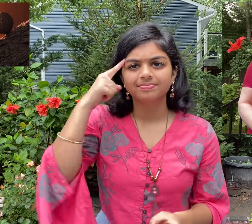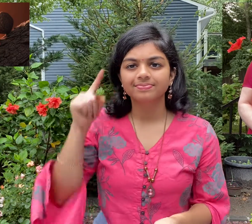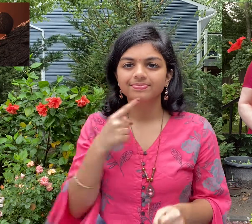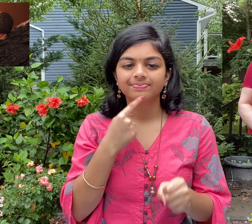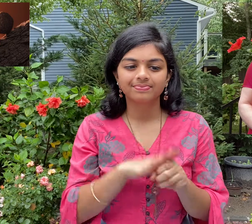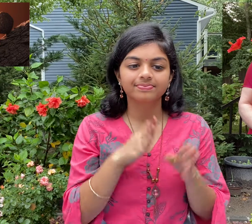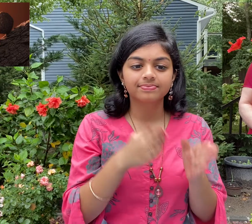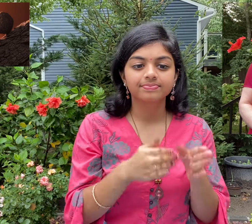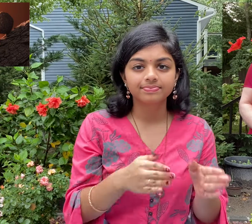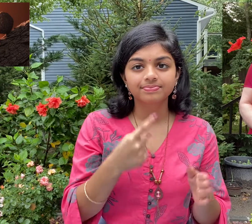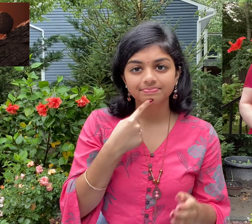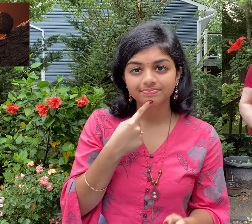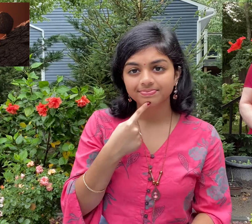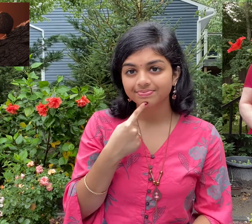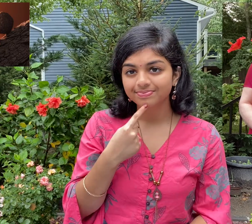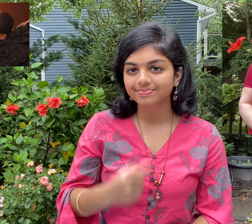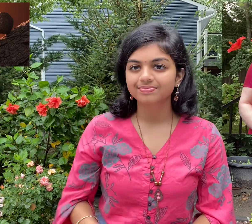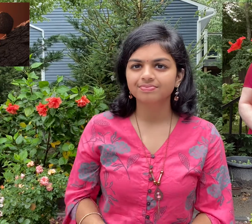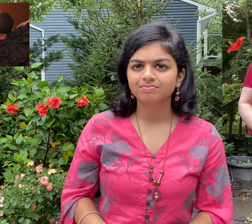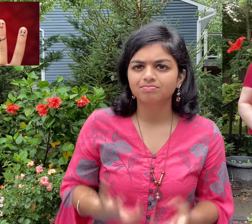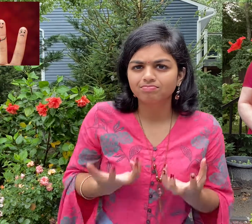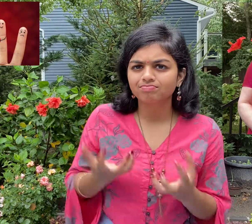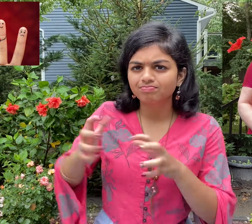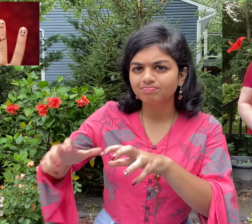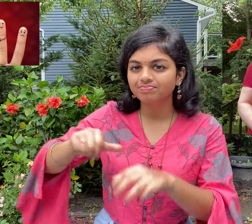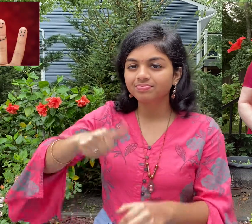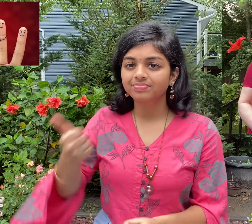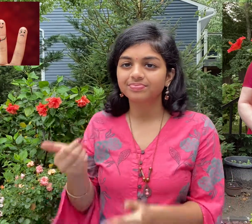Beku, Sharanange